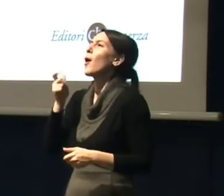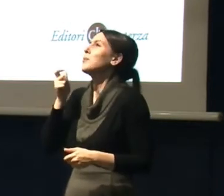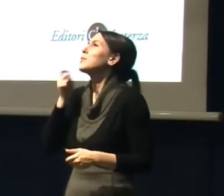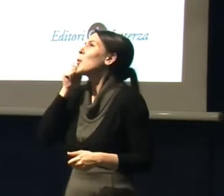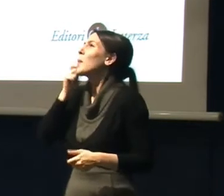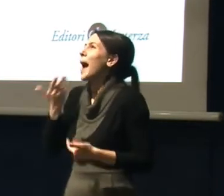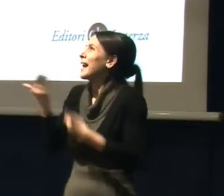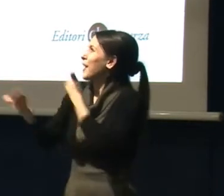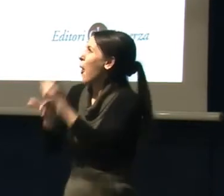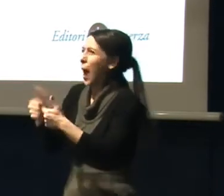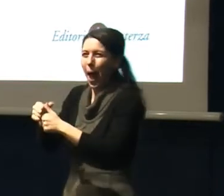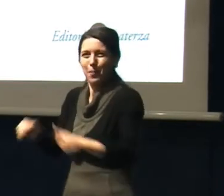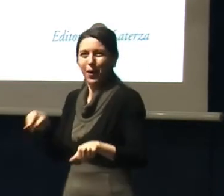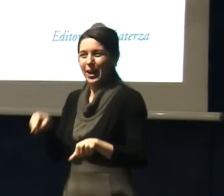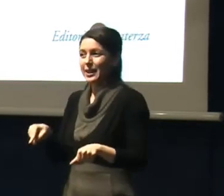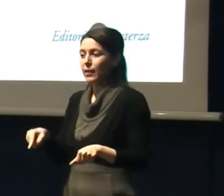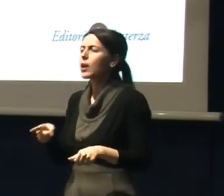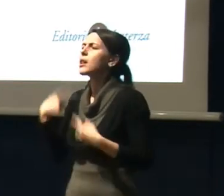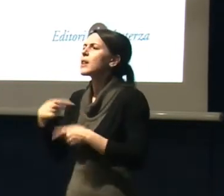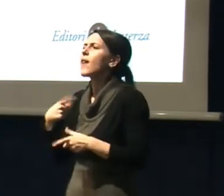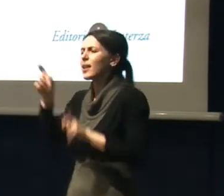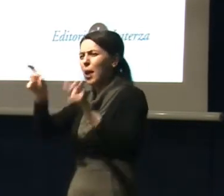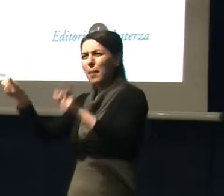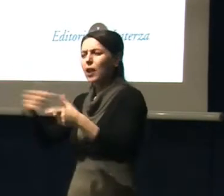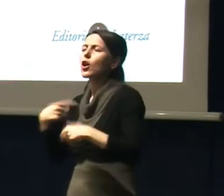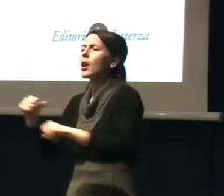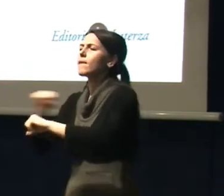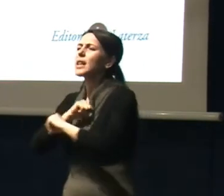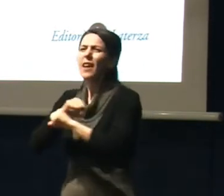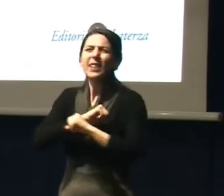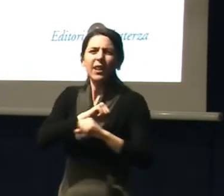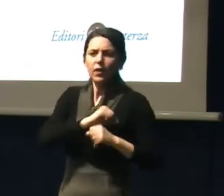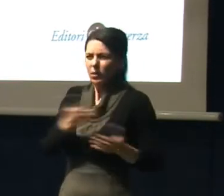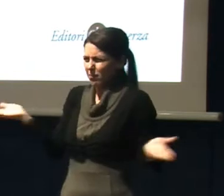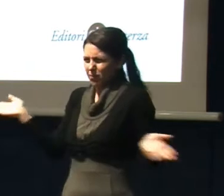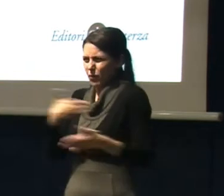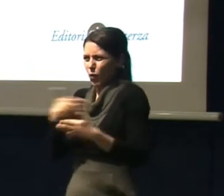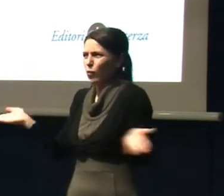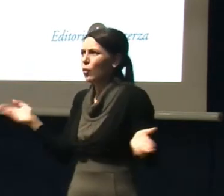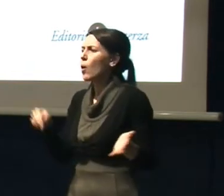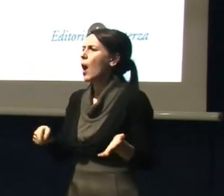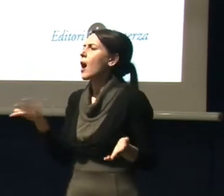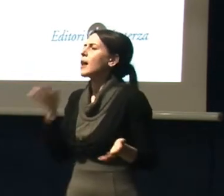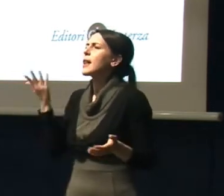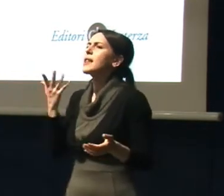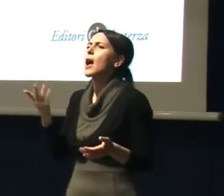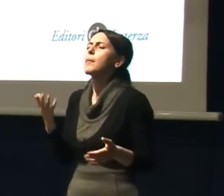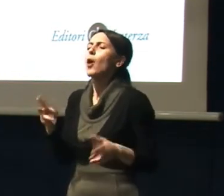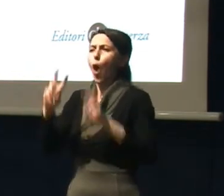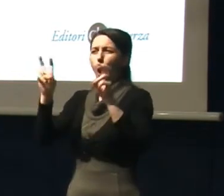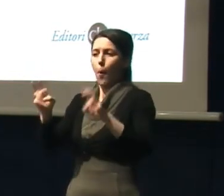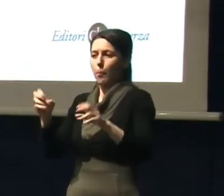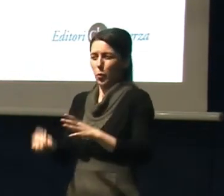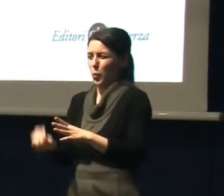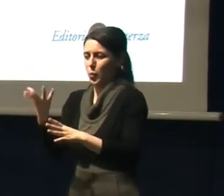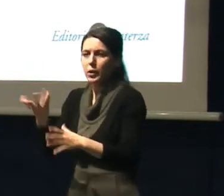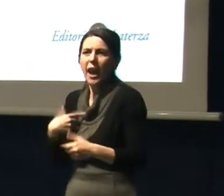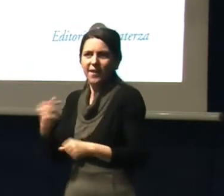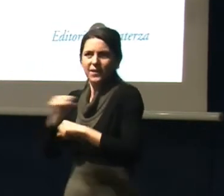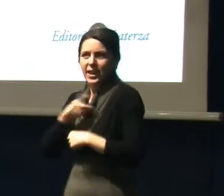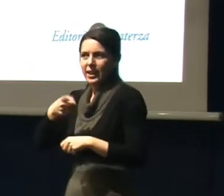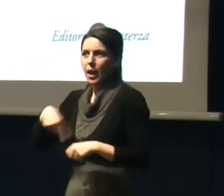ci fidiamo degli altri succede dovunque guardate noi ci fidiamo quando accendiamo un computer tant'è vero che